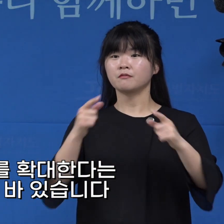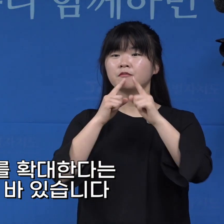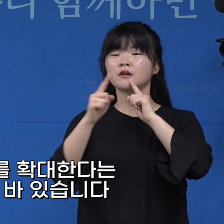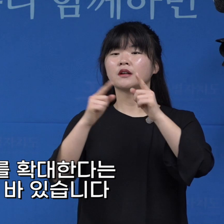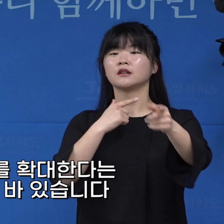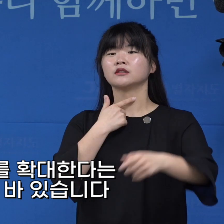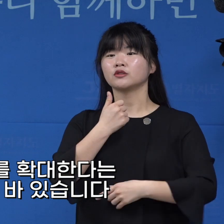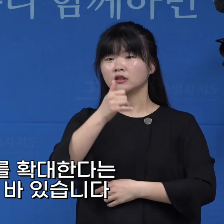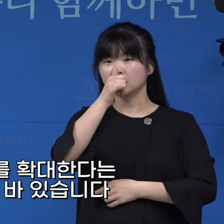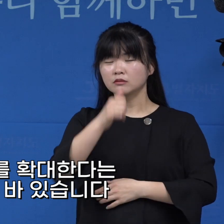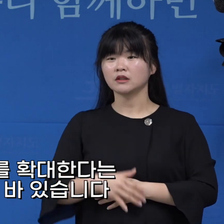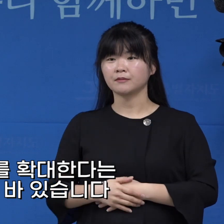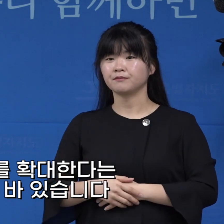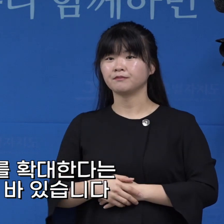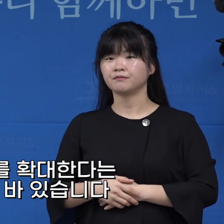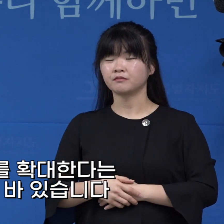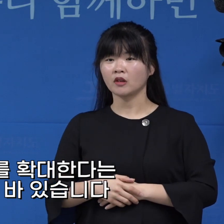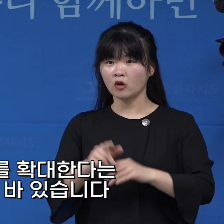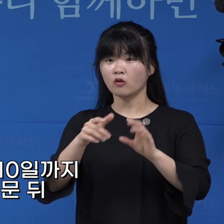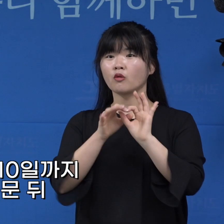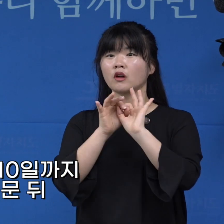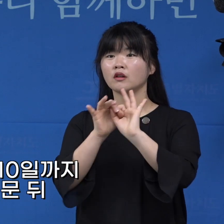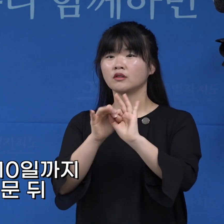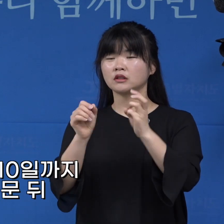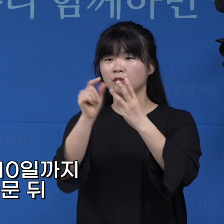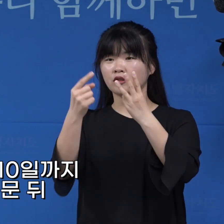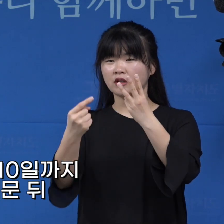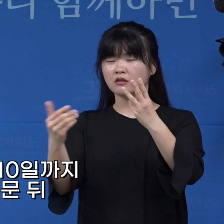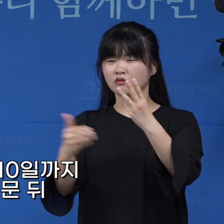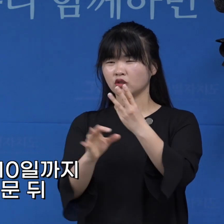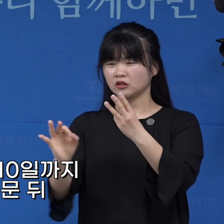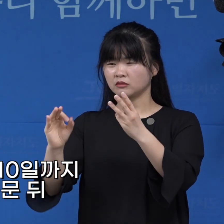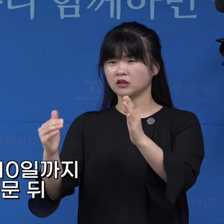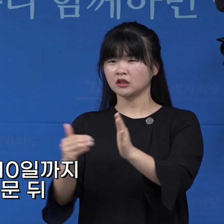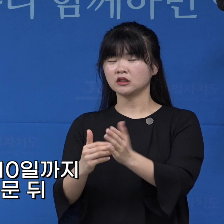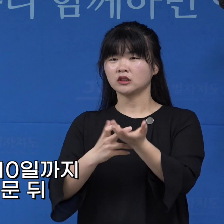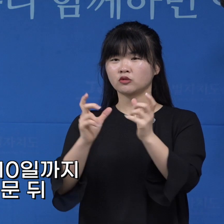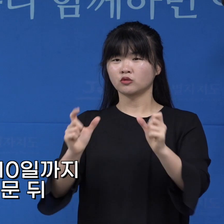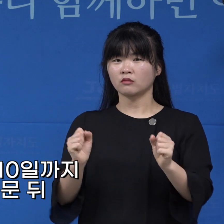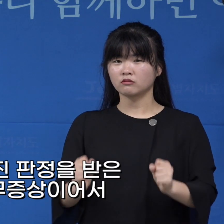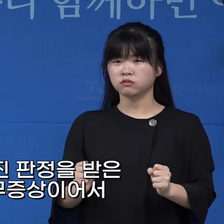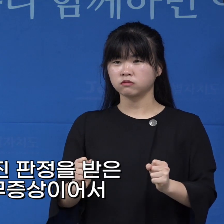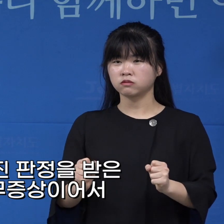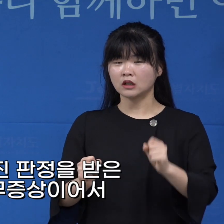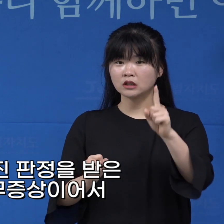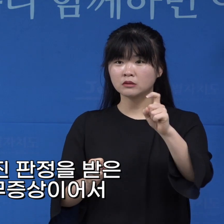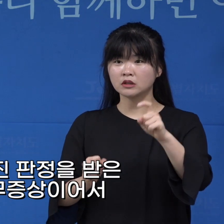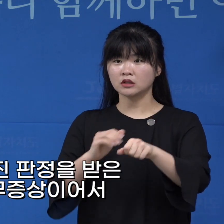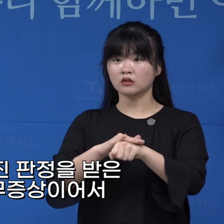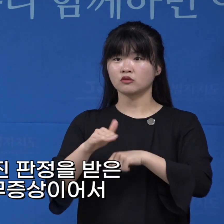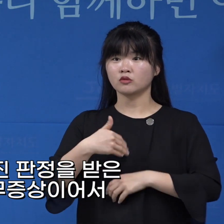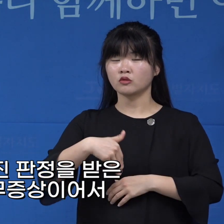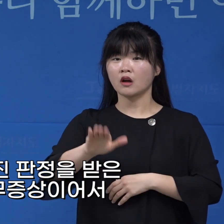바 있습니다. 이와 관련하여 3월 1일부터 10일까지 제주에 머문 뒤에 11일